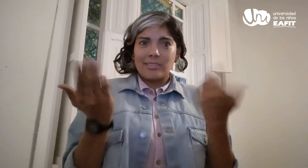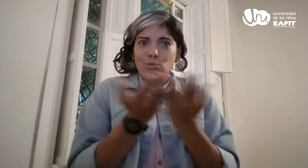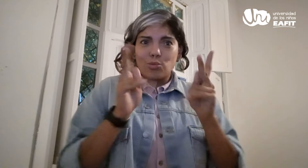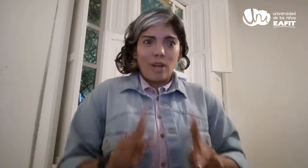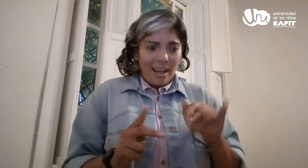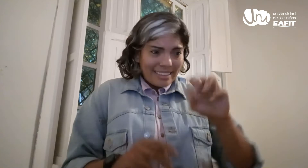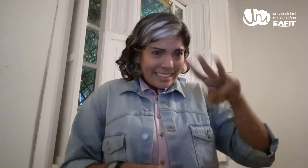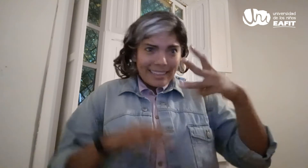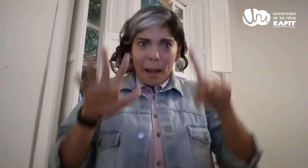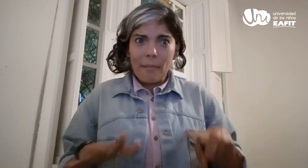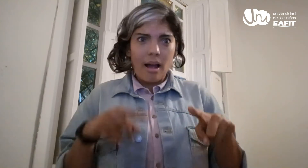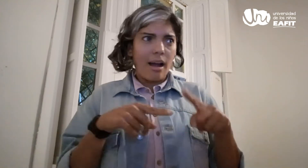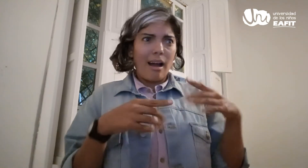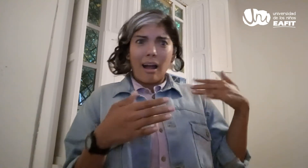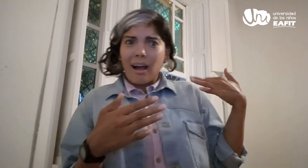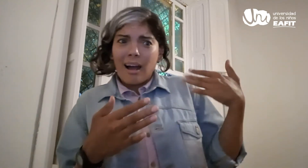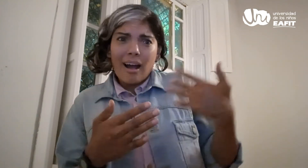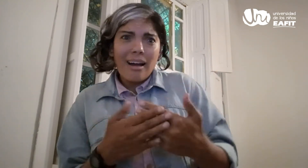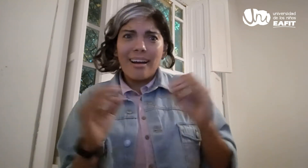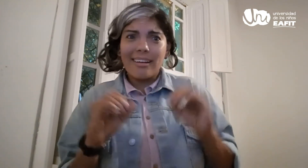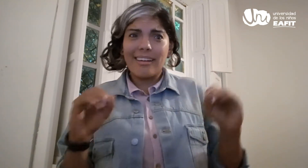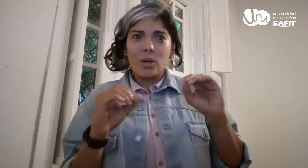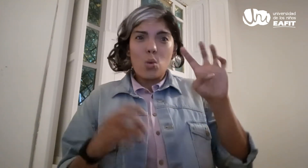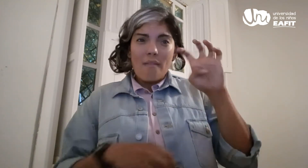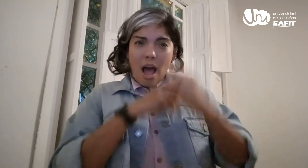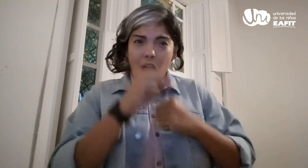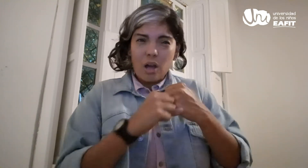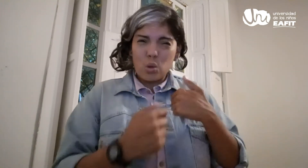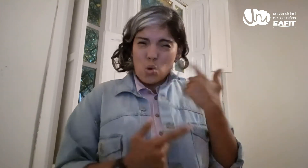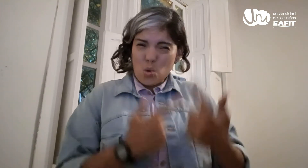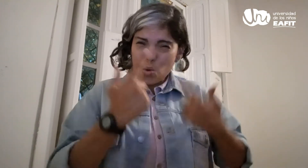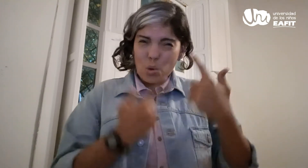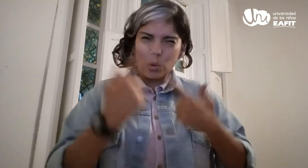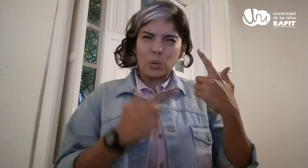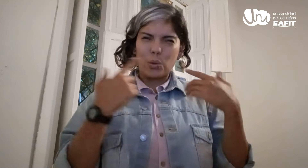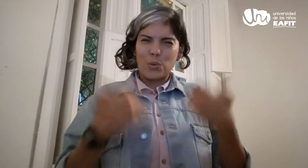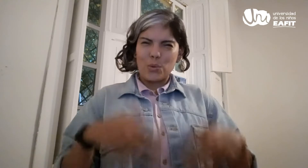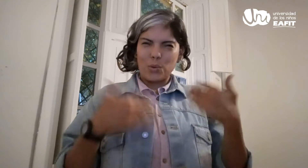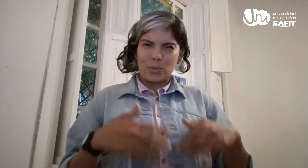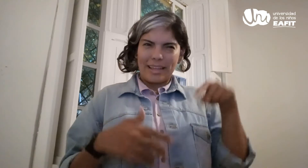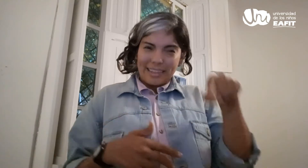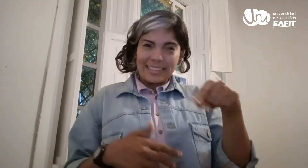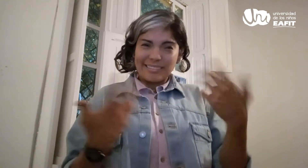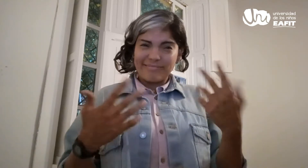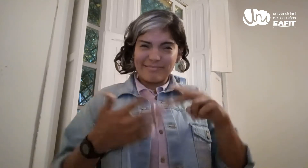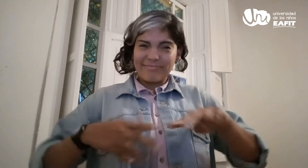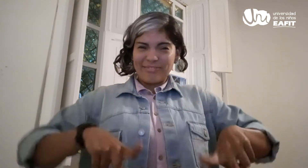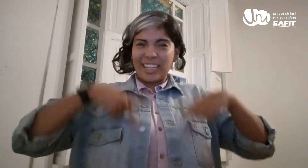ingresar. Apenas estoy en el tercer semestre de la universidad después de 9 años de lucha. Ese es el sistema